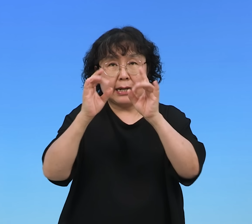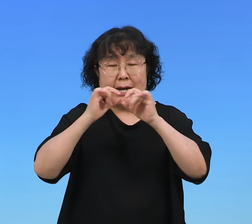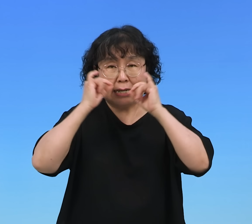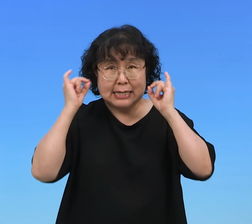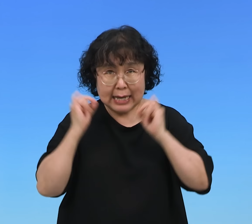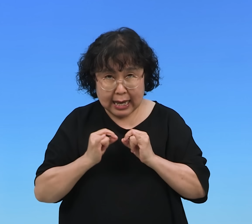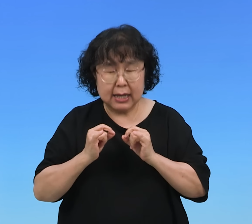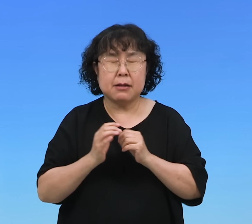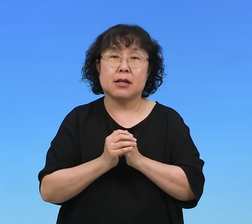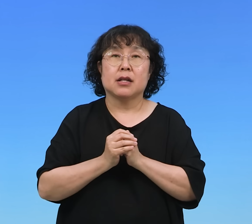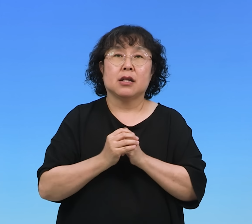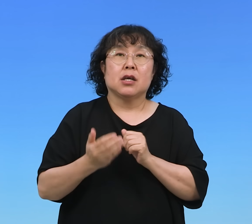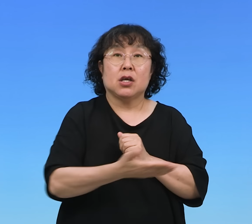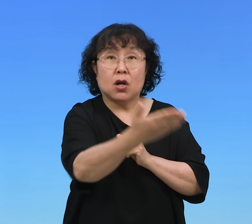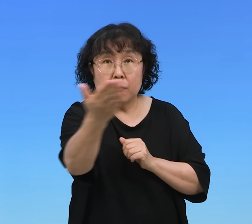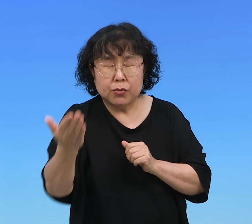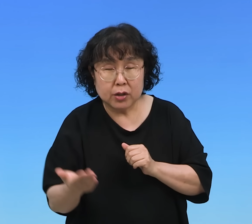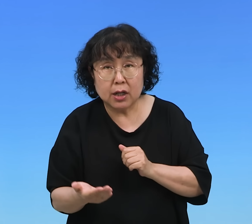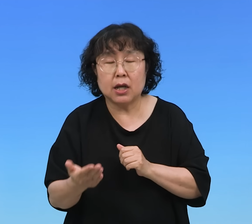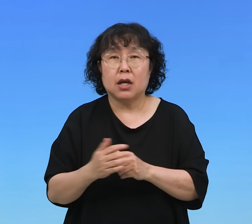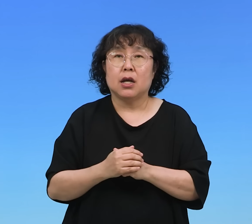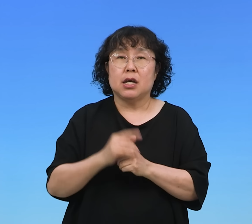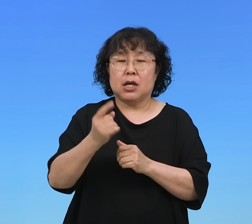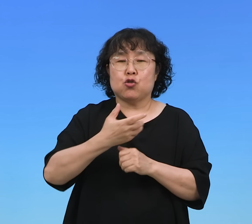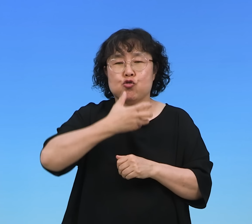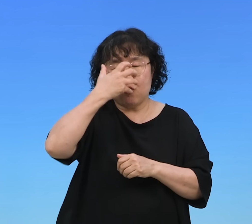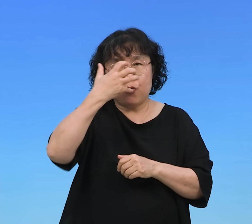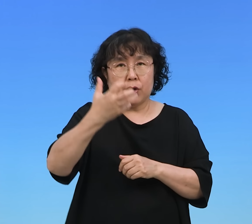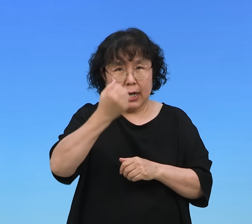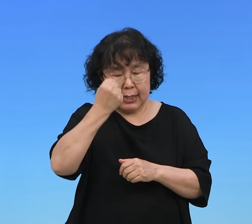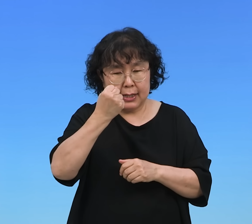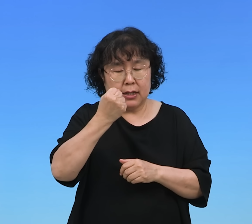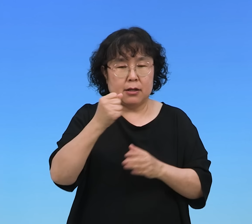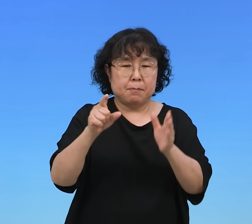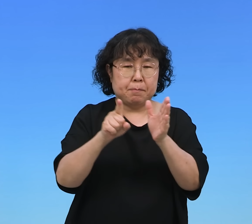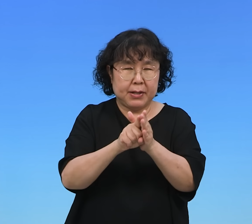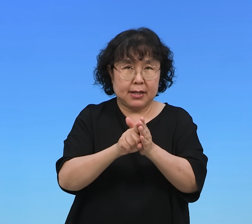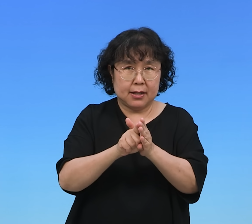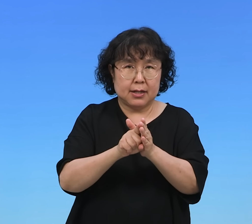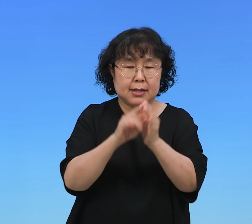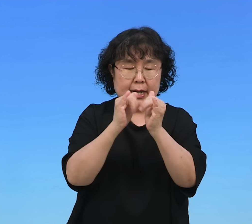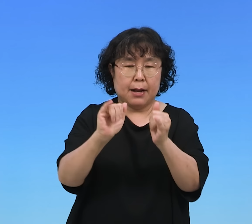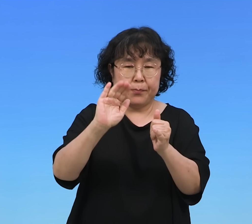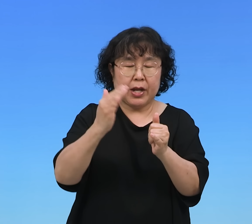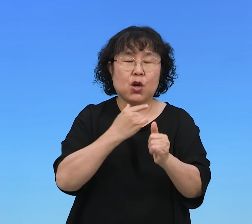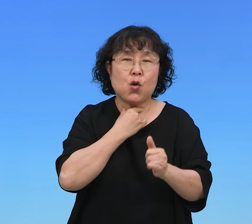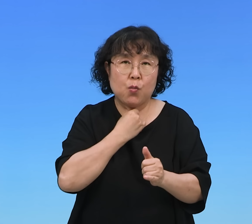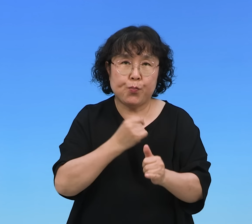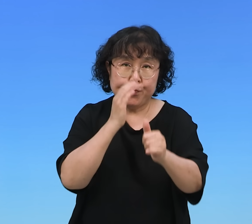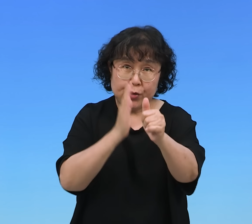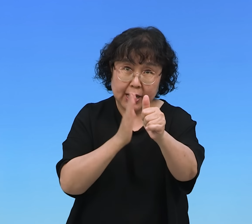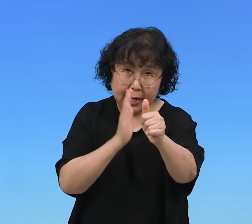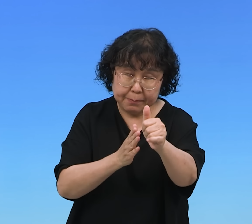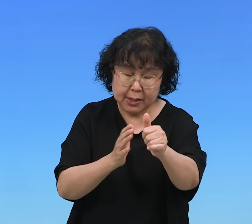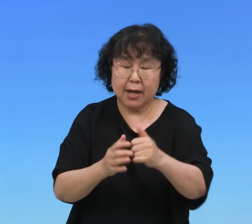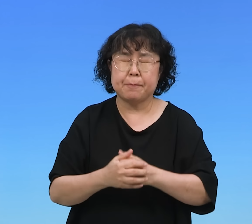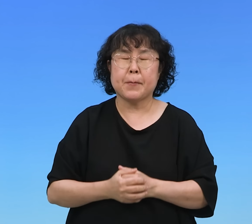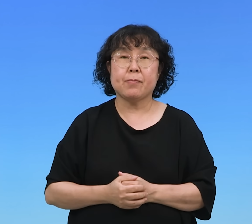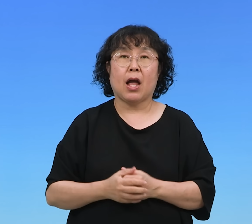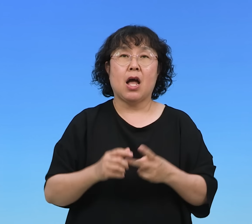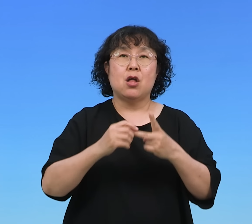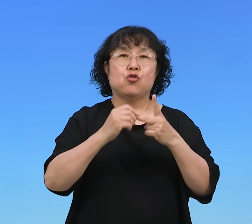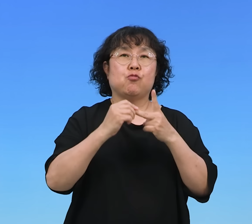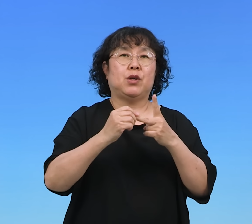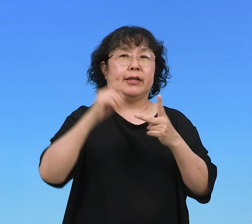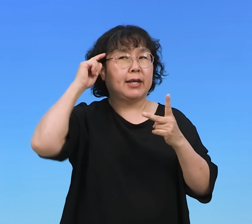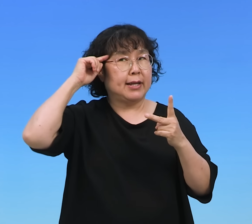이 꿈을 품고 달려나가는 믿음의 성도님들 되시기를 바랍니다. 두 번째로 추구해야